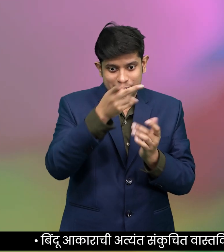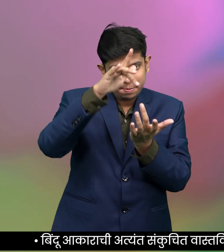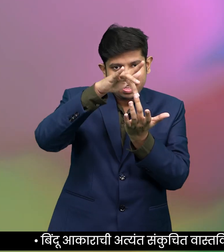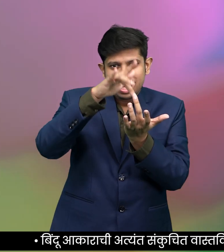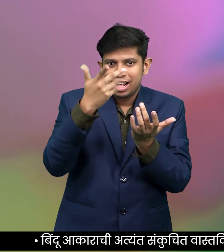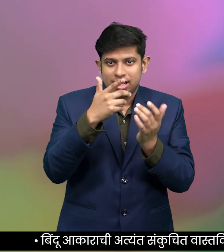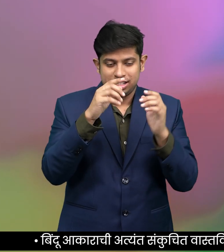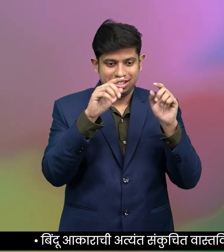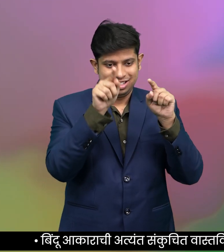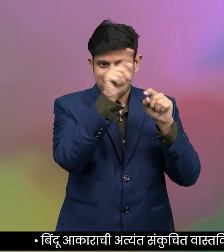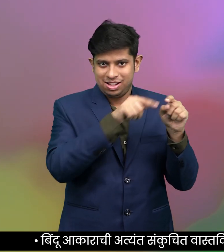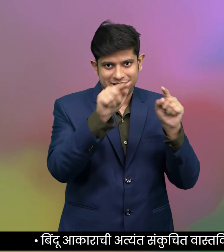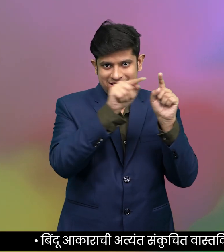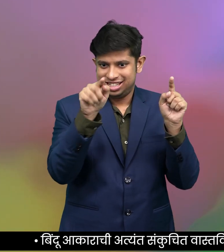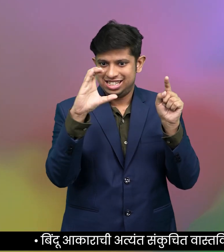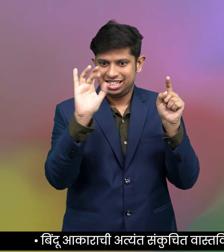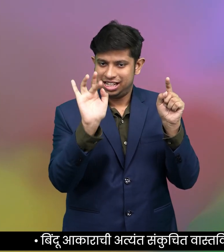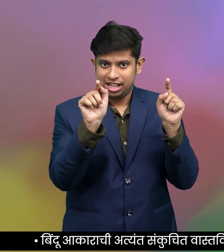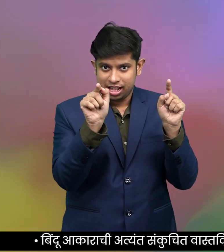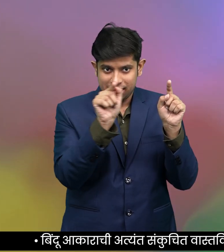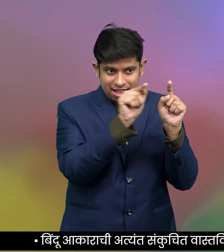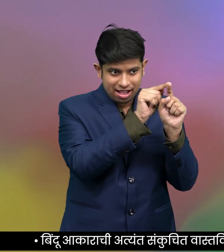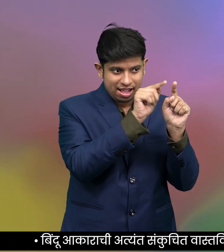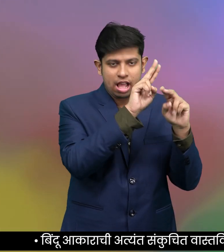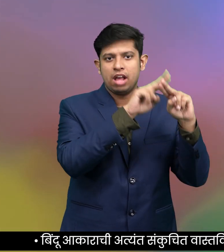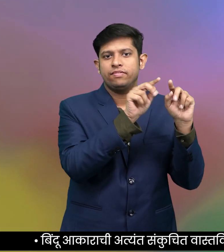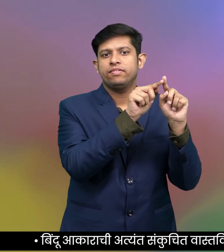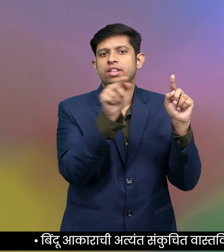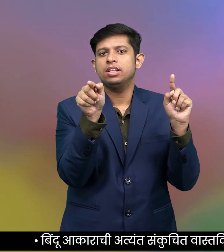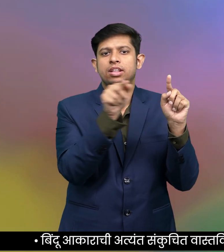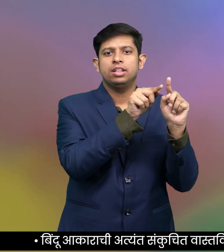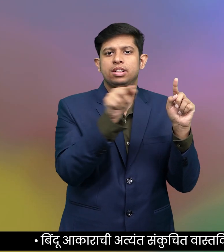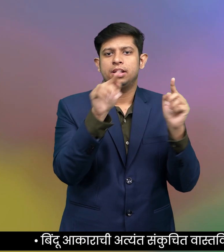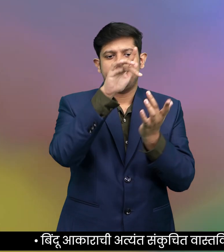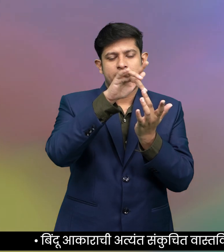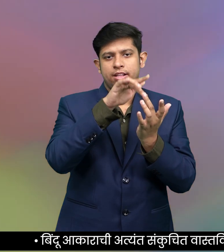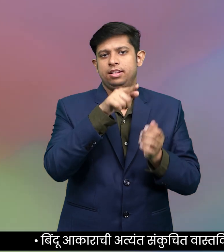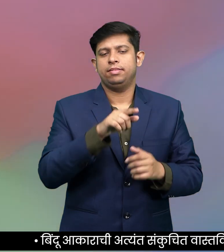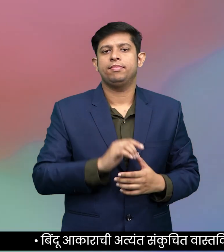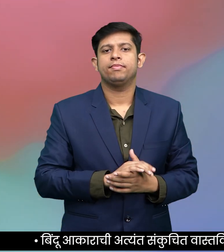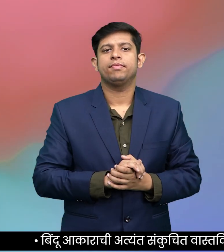created between the center of curvature C and focus F.